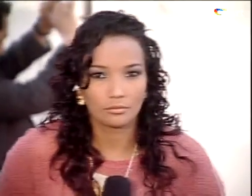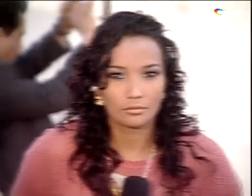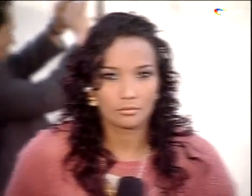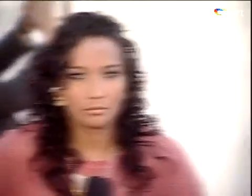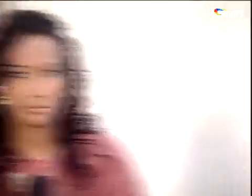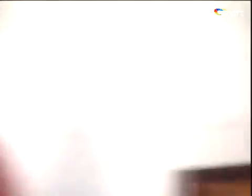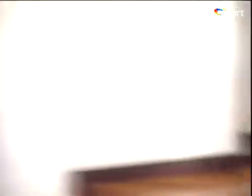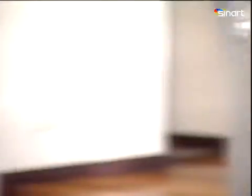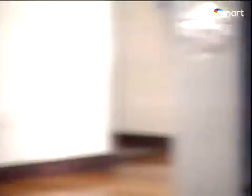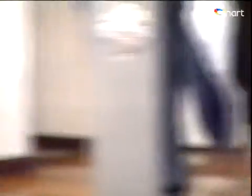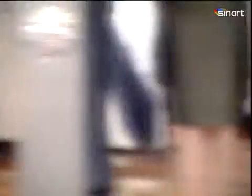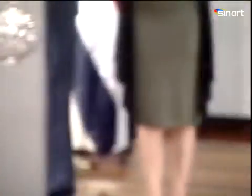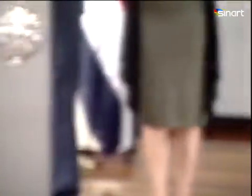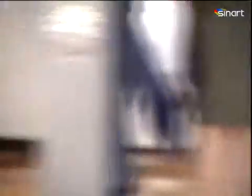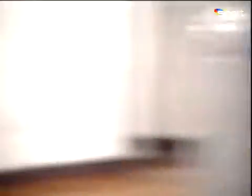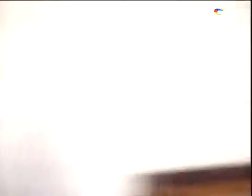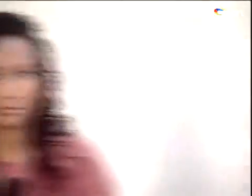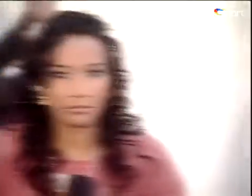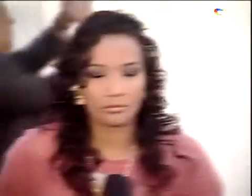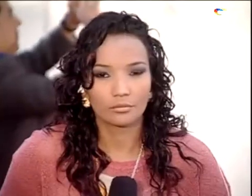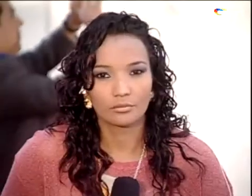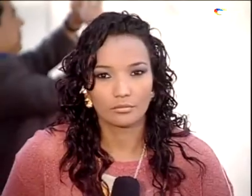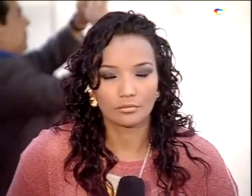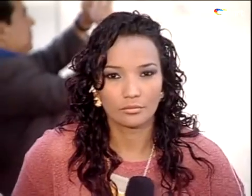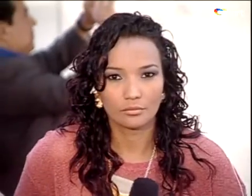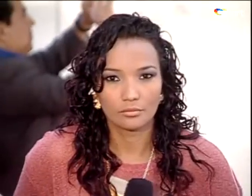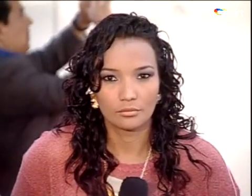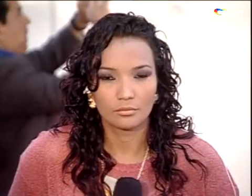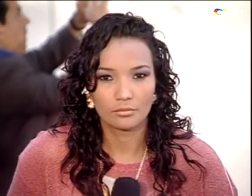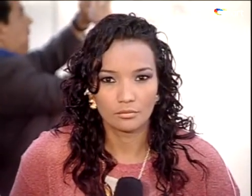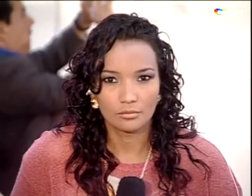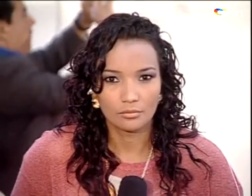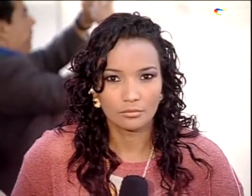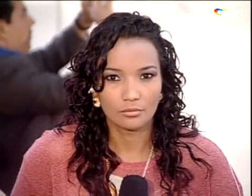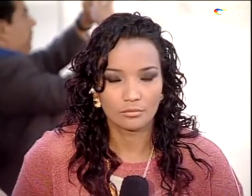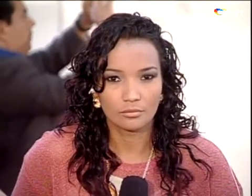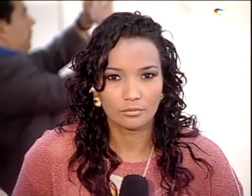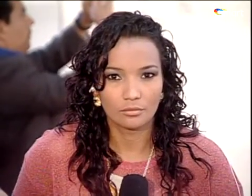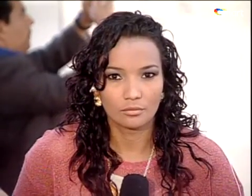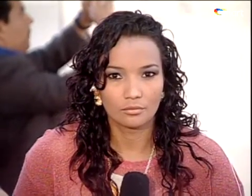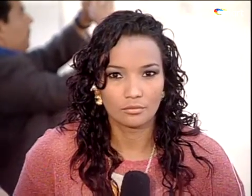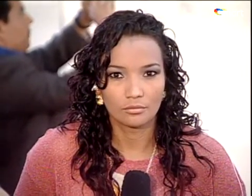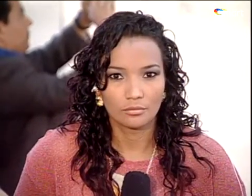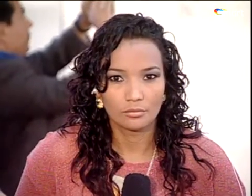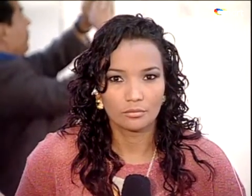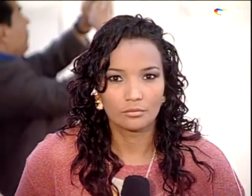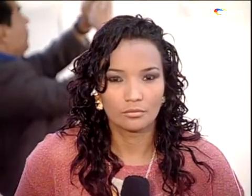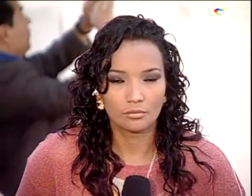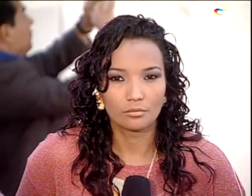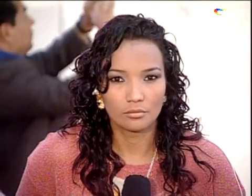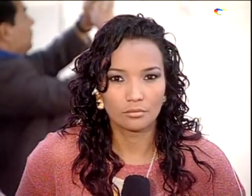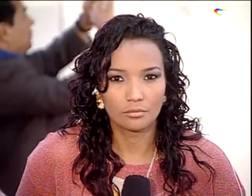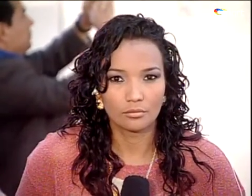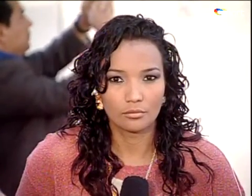debate sobre el cual no hay unanimidad. La Asamblea Legislativa se ha